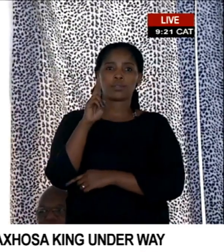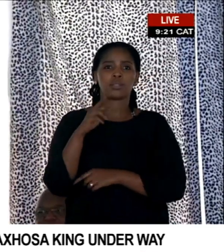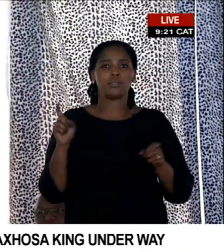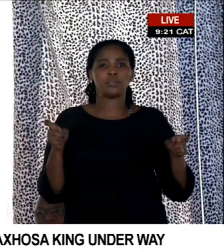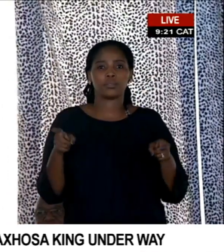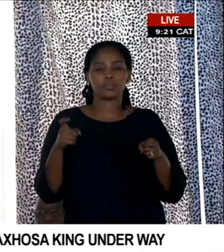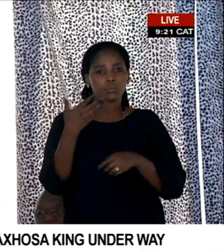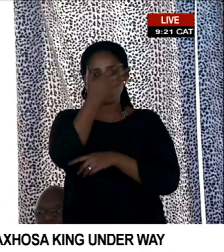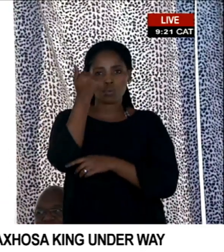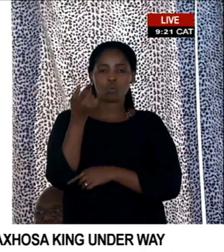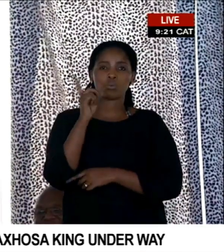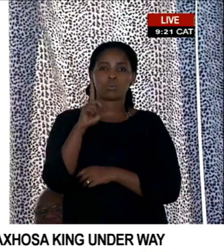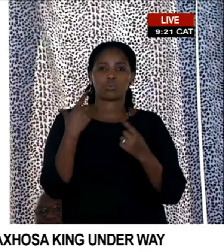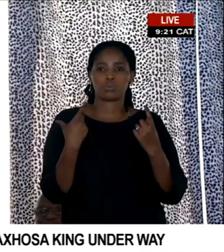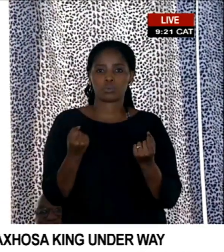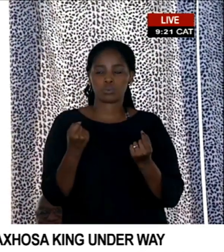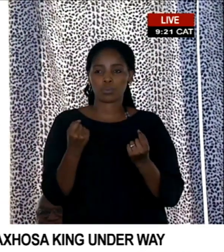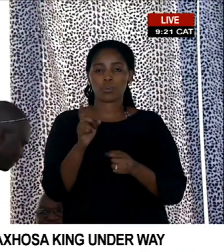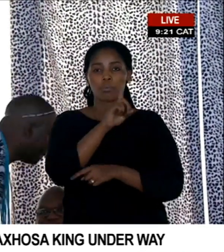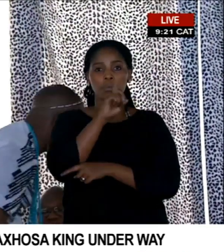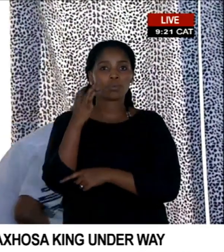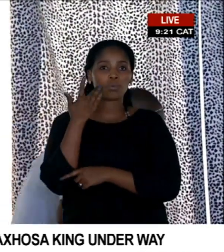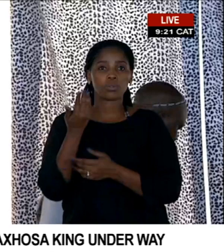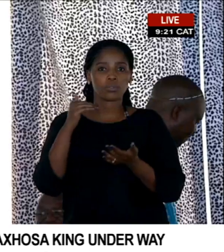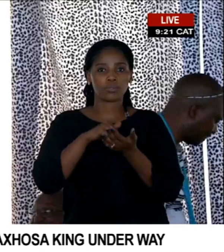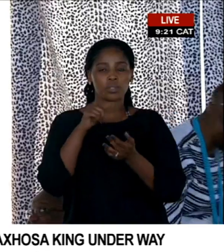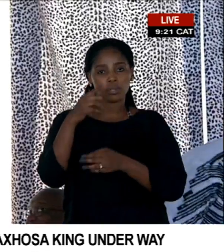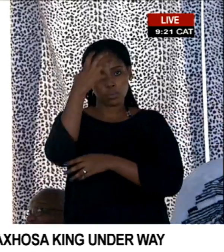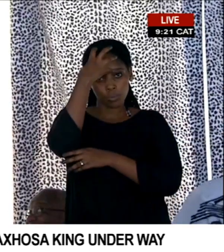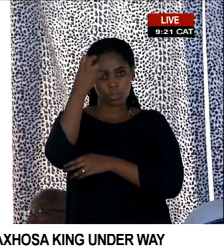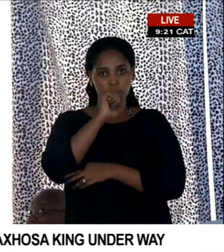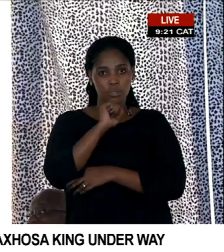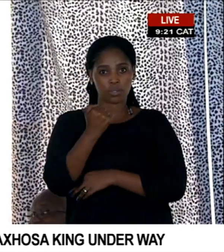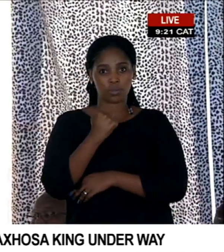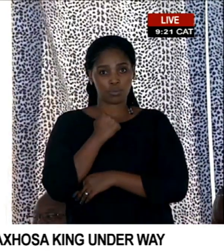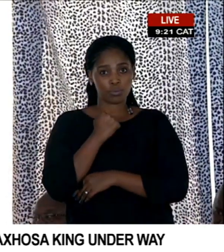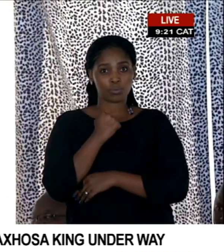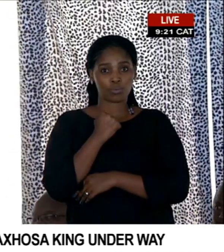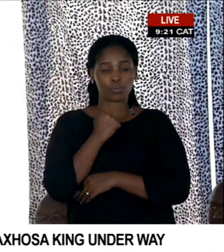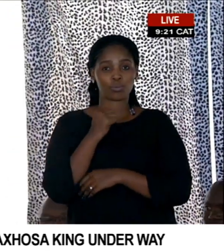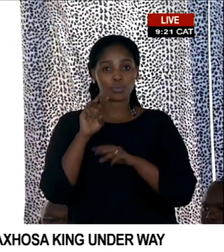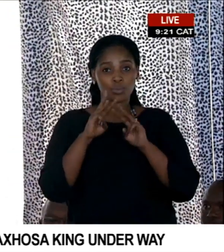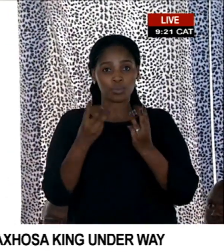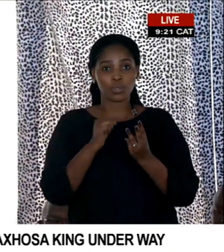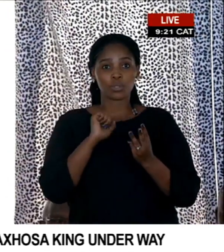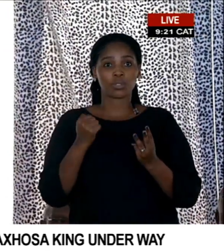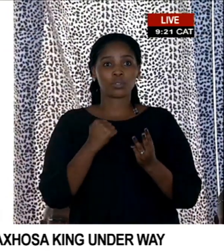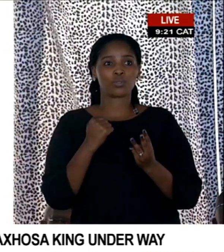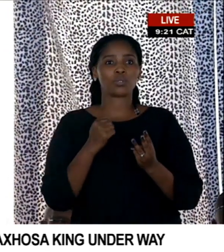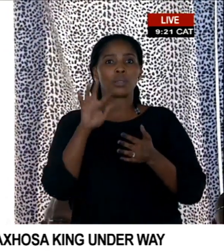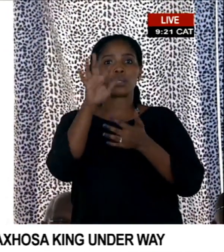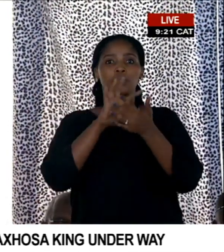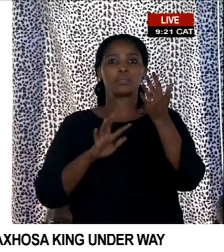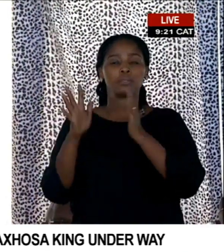na. Kodwa xa kufika ikumkani zakuthi nekumkanikazi, imbali yazo